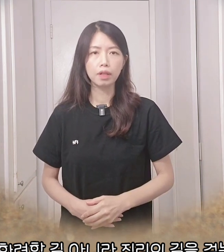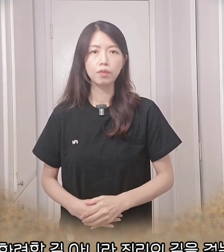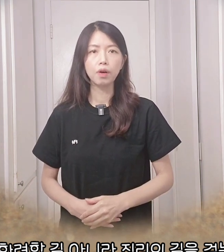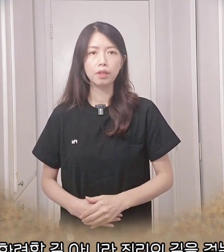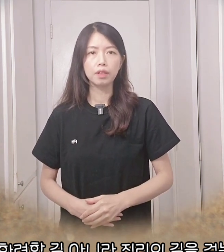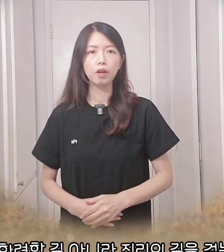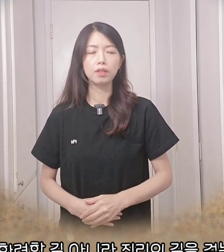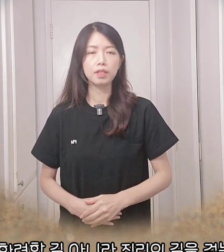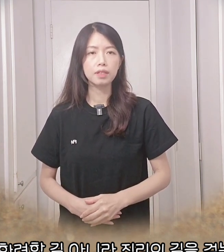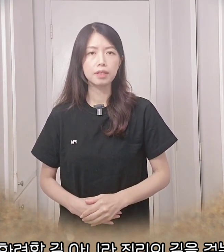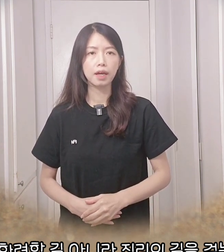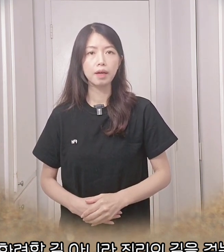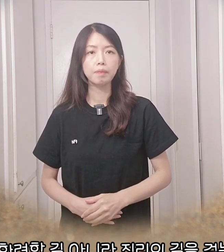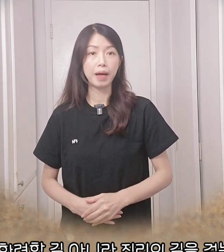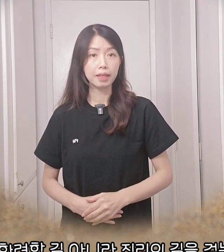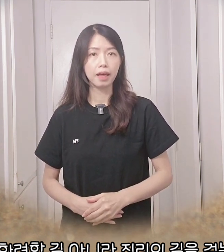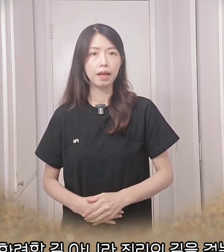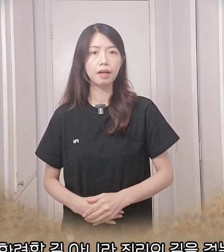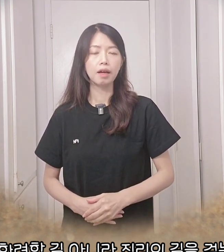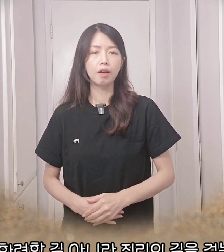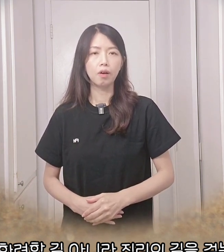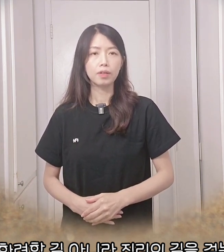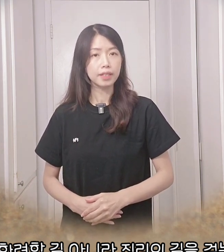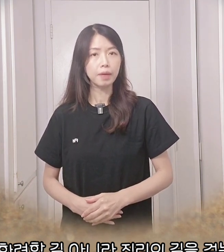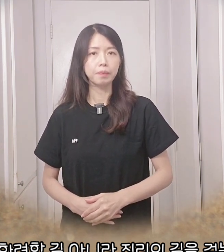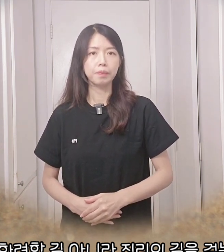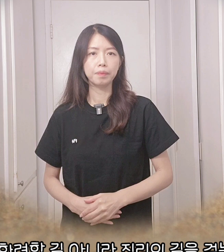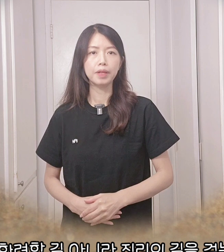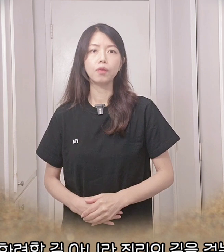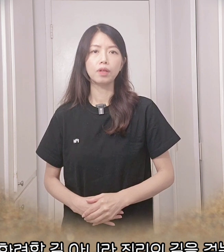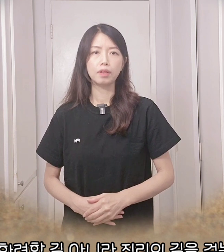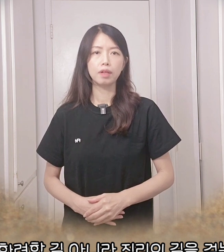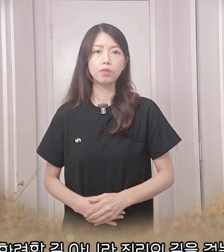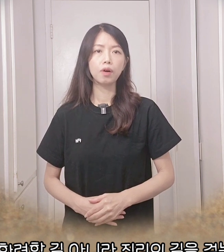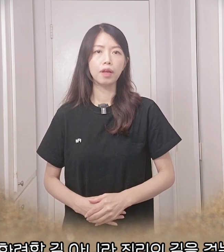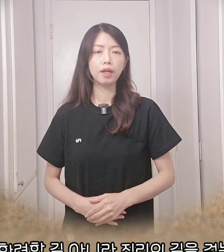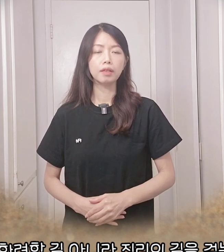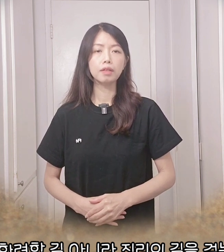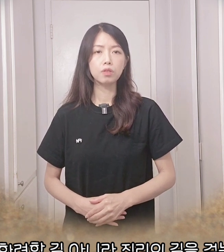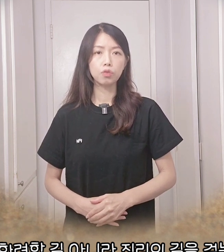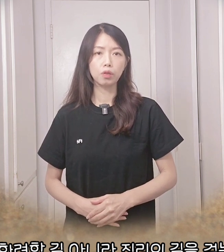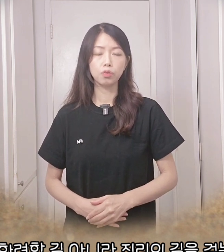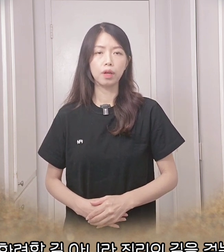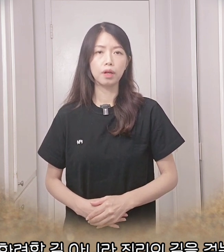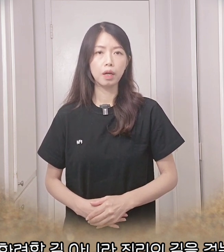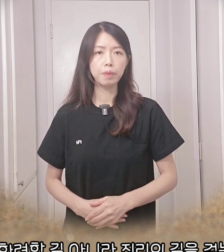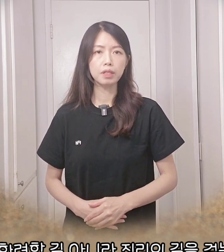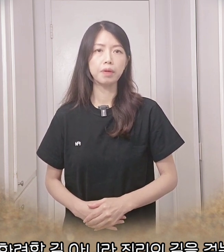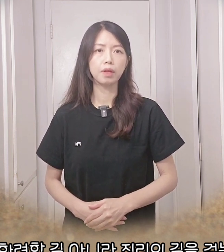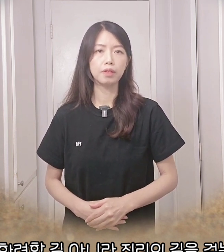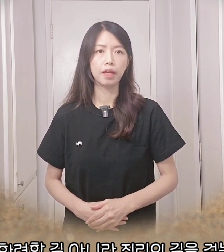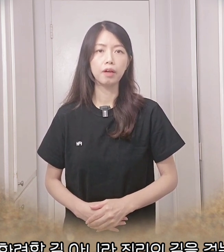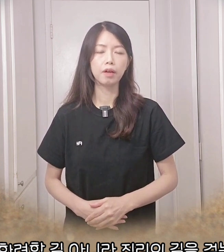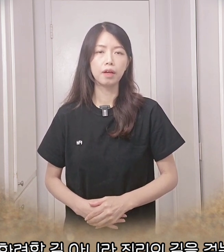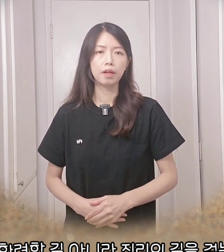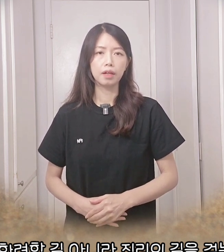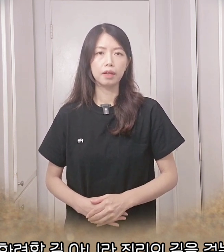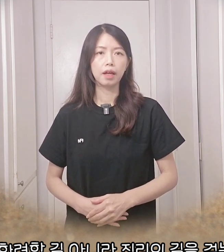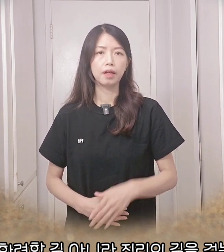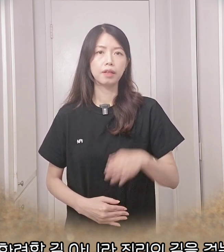진리라고 한 뜻의 수어는요, 진짜, 맞아, 참이라고 한 뜻의 수어의 뜻수어 2개를 합하시면